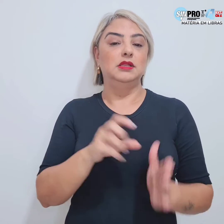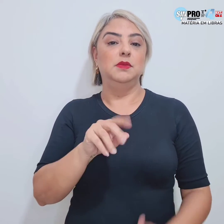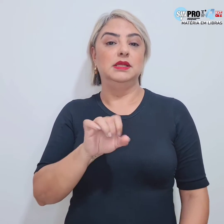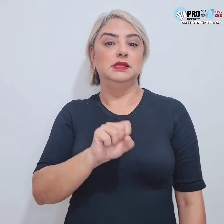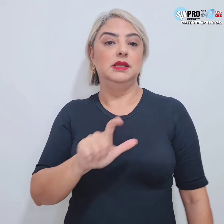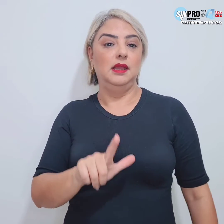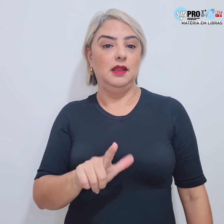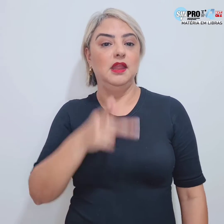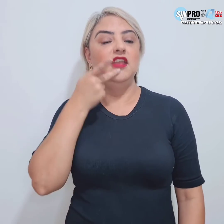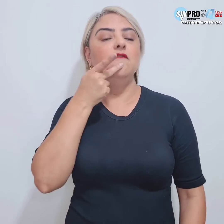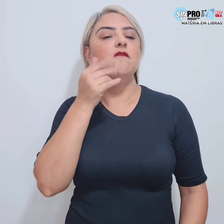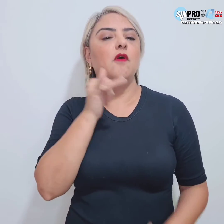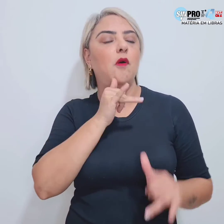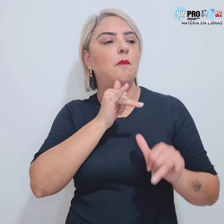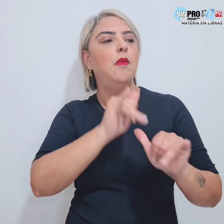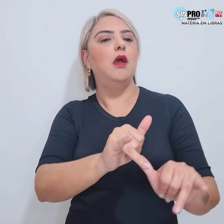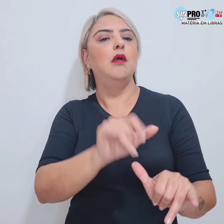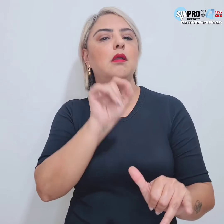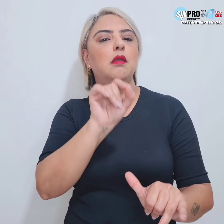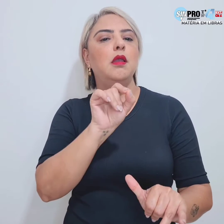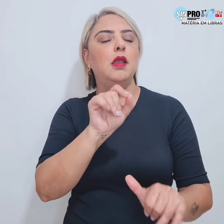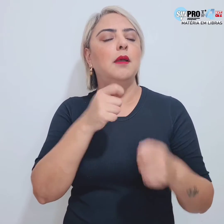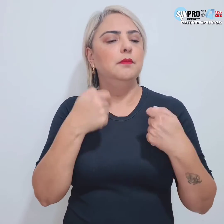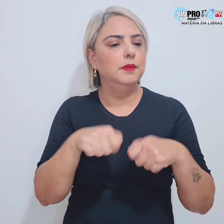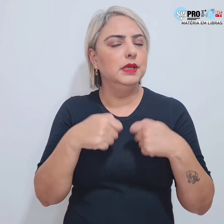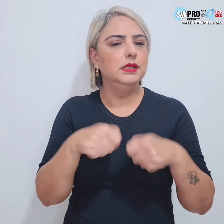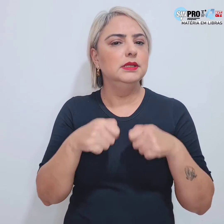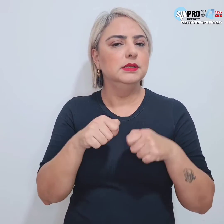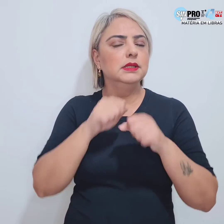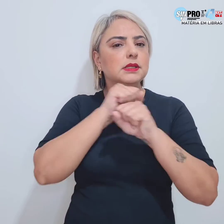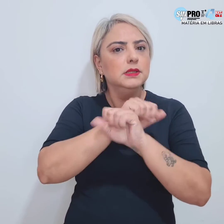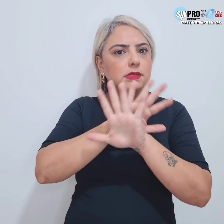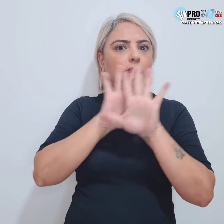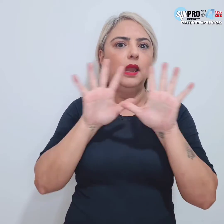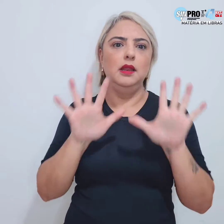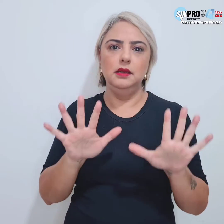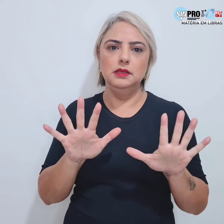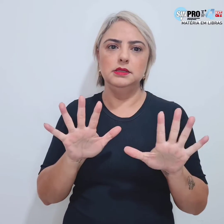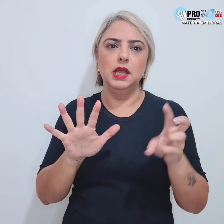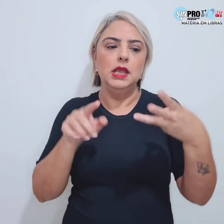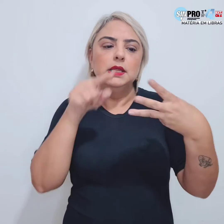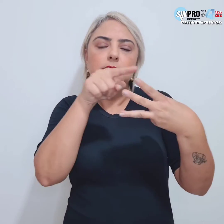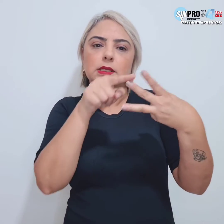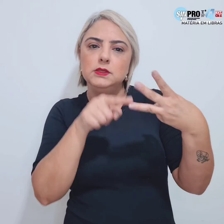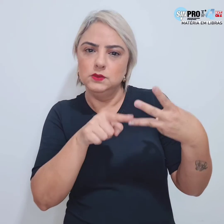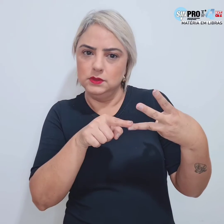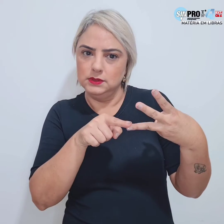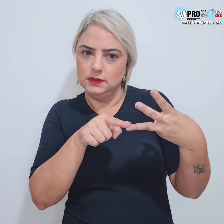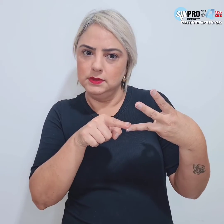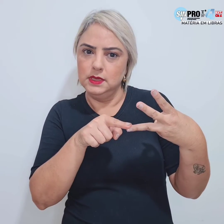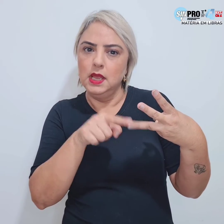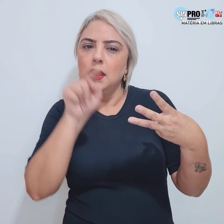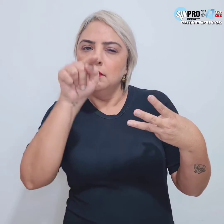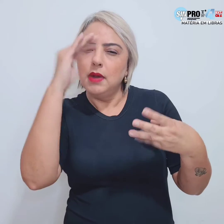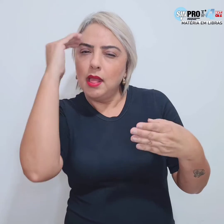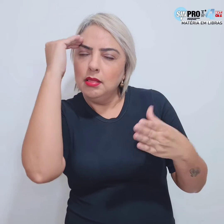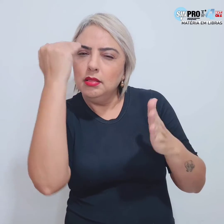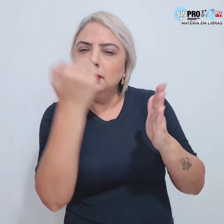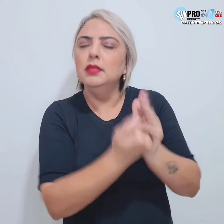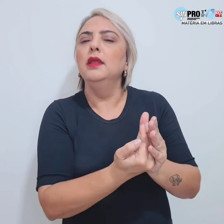Informamos que era preciso esclarecer três coisas para entender a queda